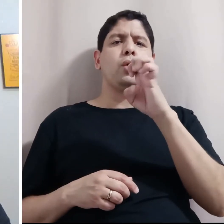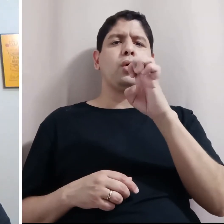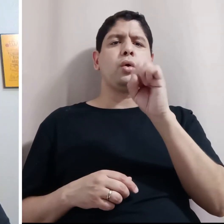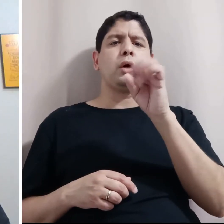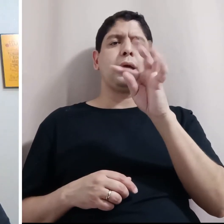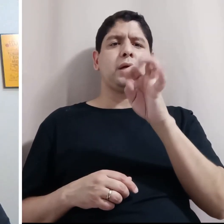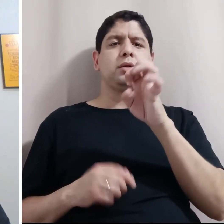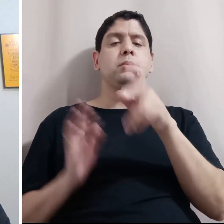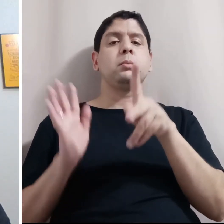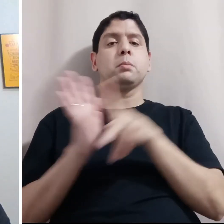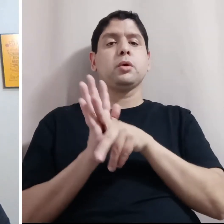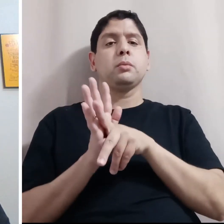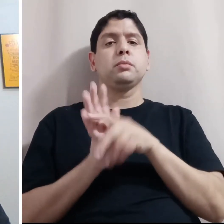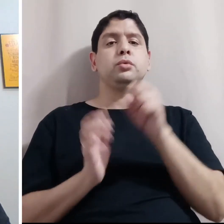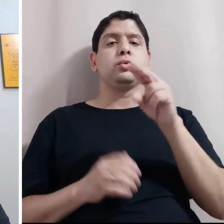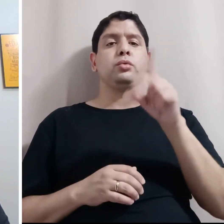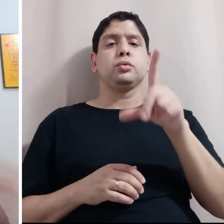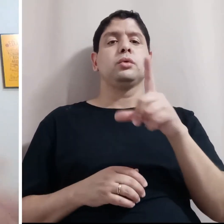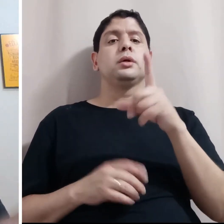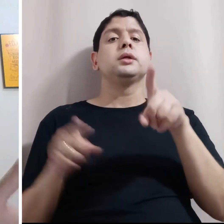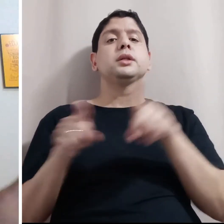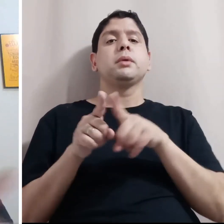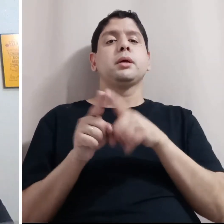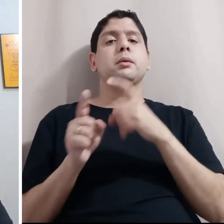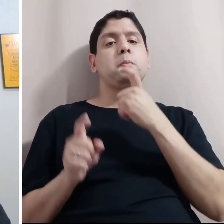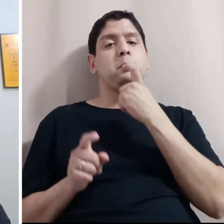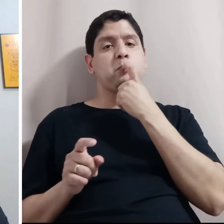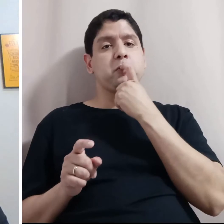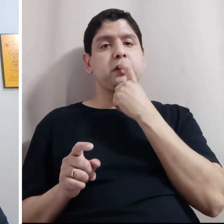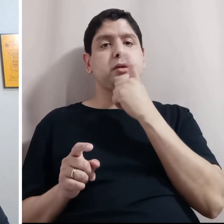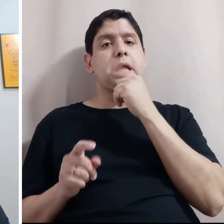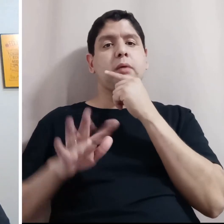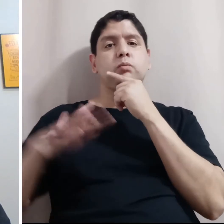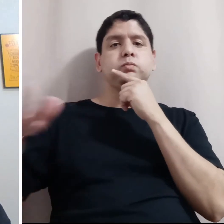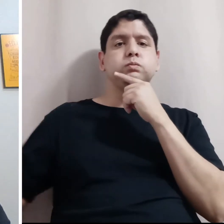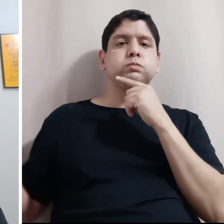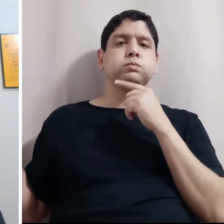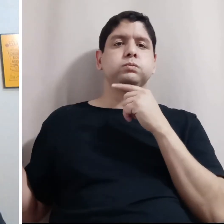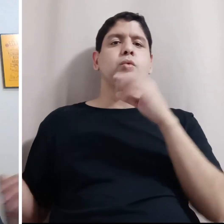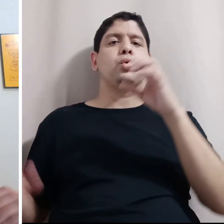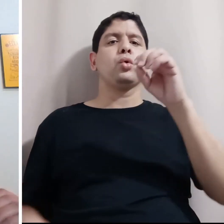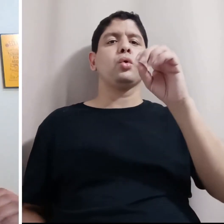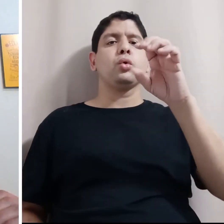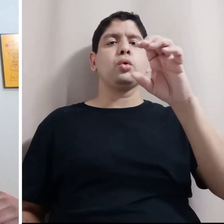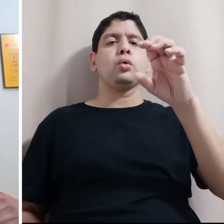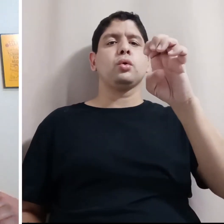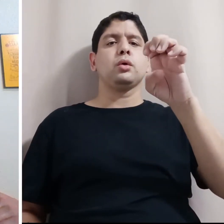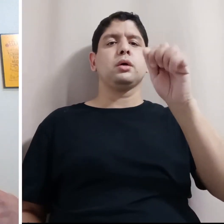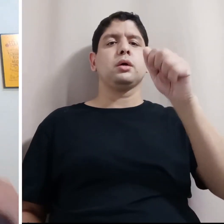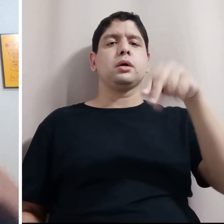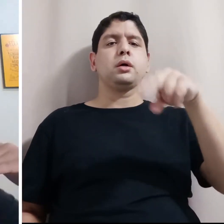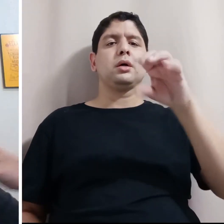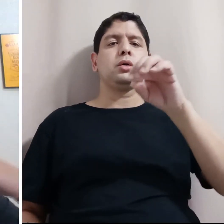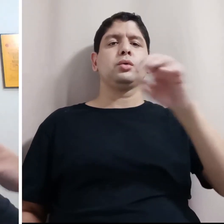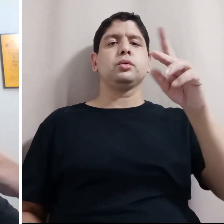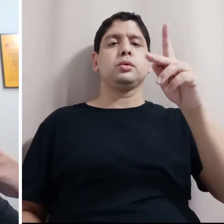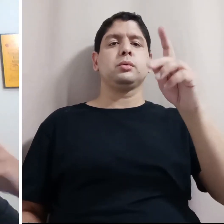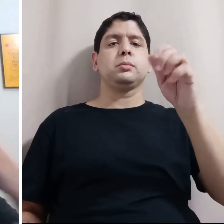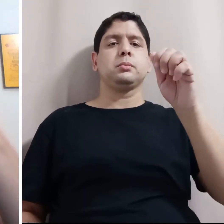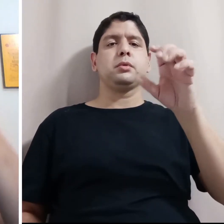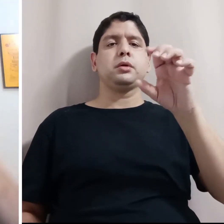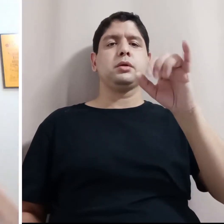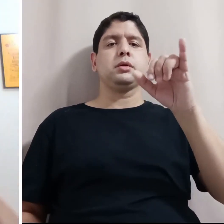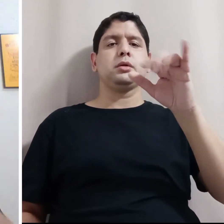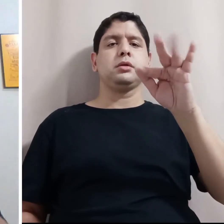parte oeste da América do Sul, e o mar, no caso, que era o Oceano Pacífico. Então, entre a Cordilheira dos Andes, entre as montanhas